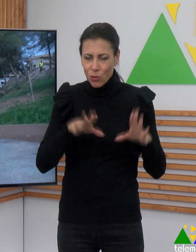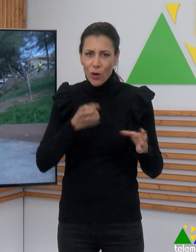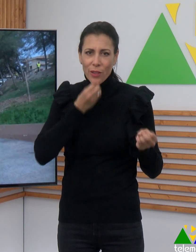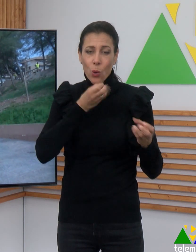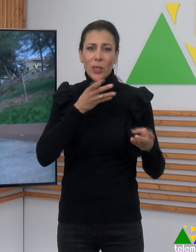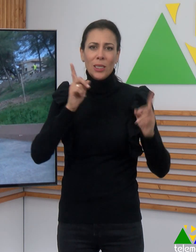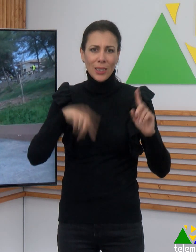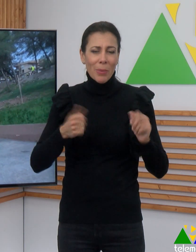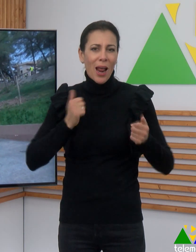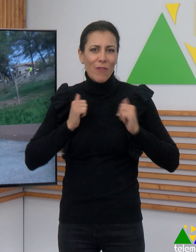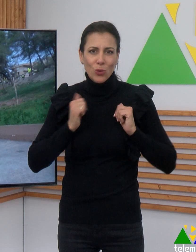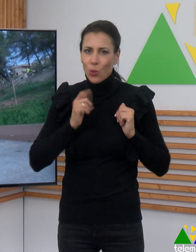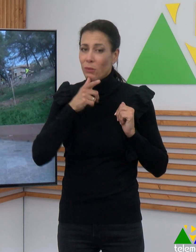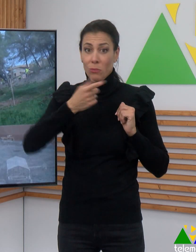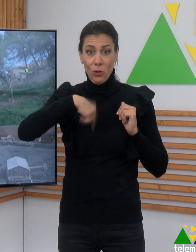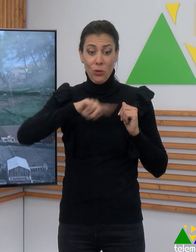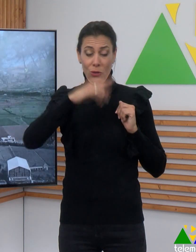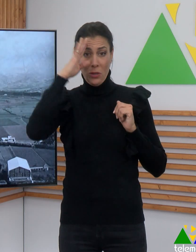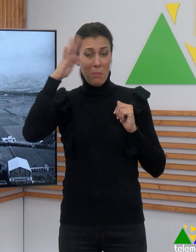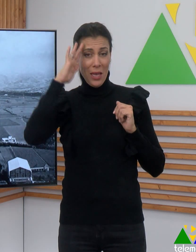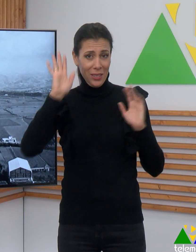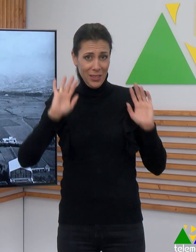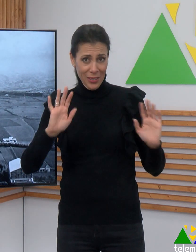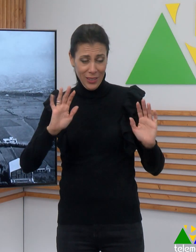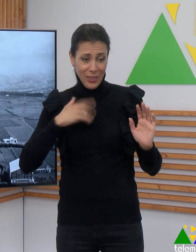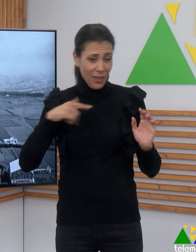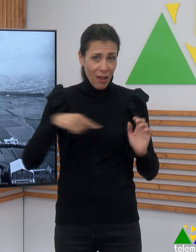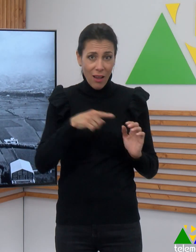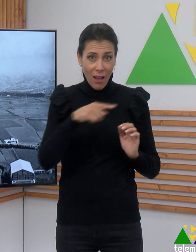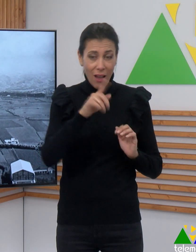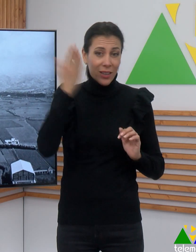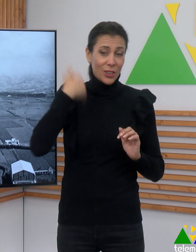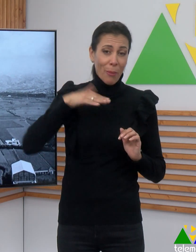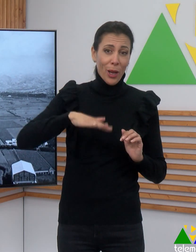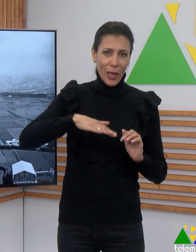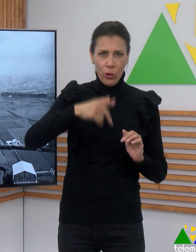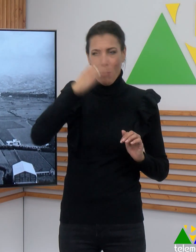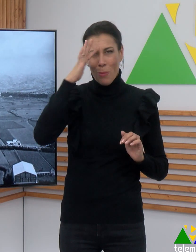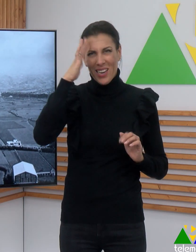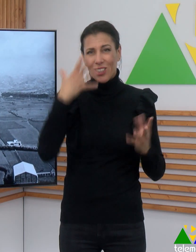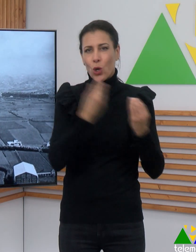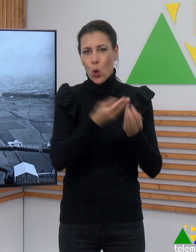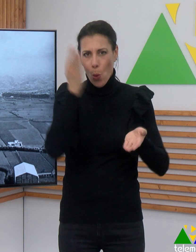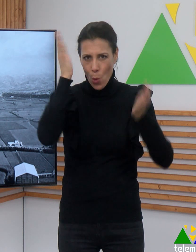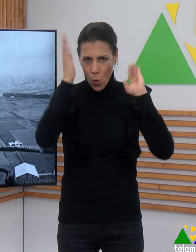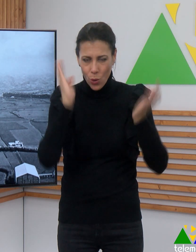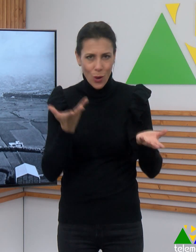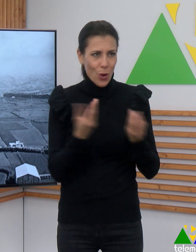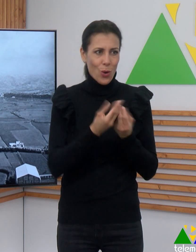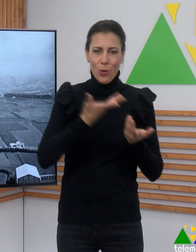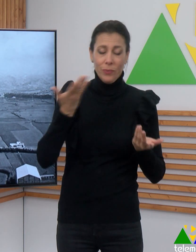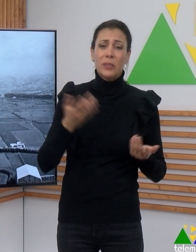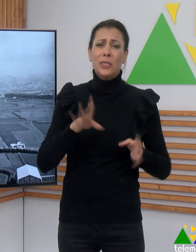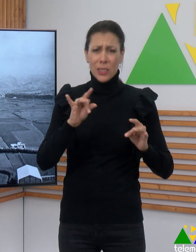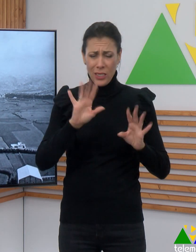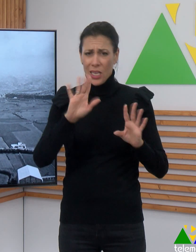aventuras. Las pasábamos nosotros con la Alsina nada más de aquí a la playa, pues imagínate con los mulos y con los vapores y con los teleféricos. Claro, y